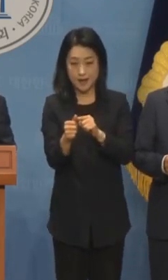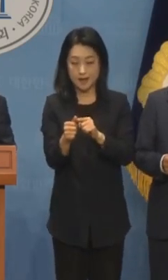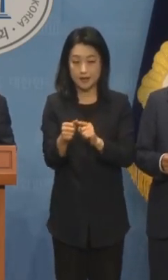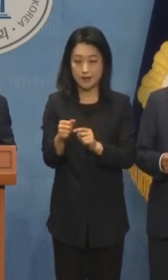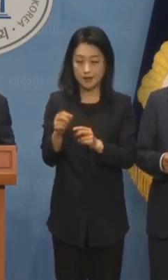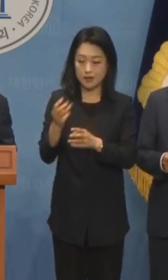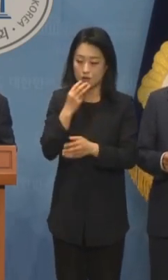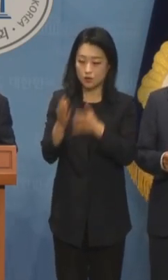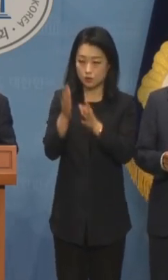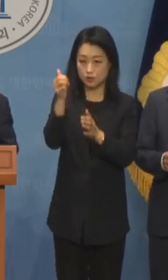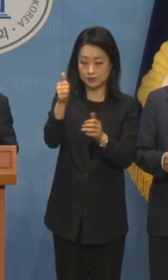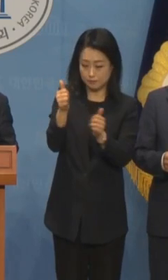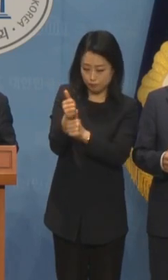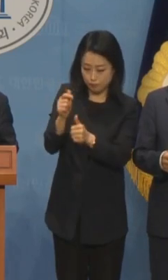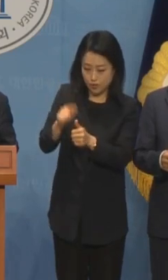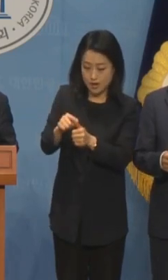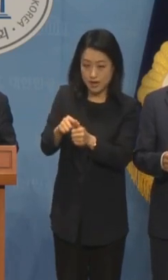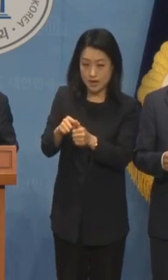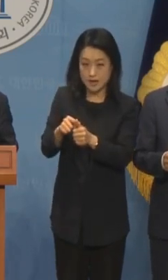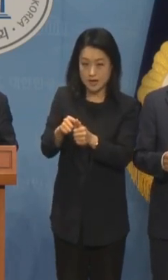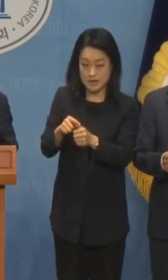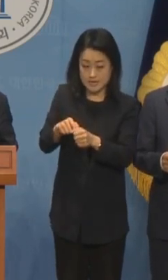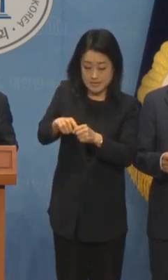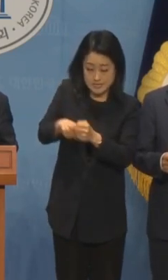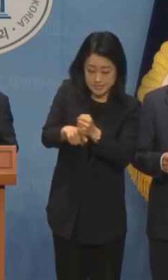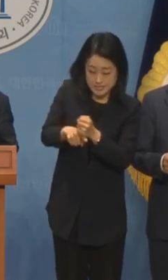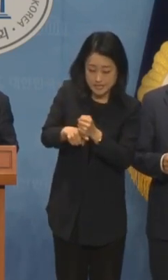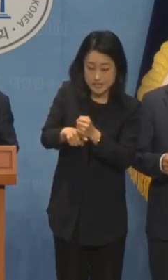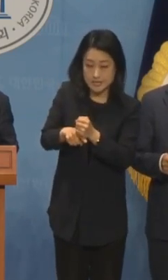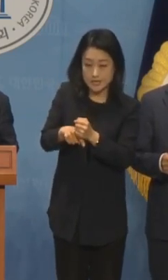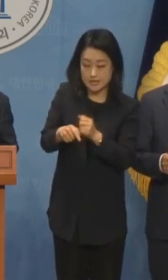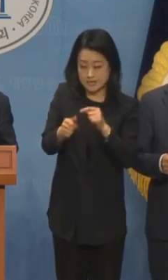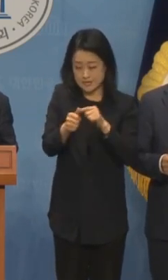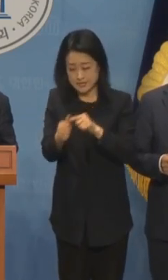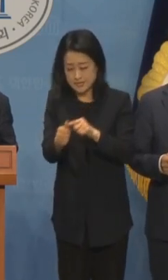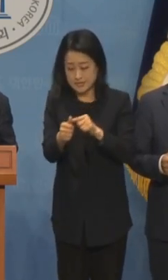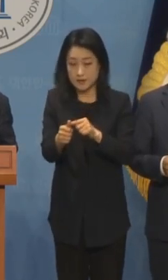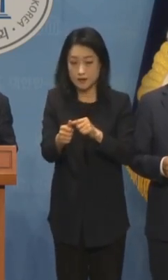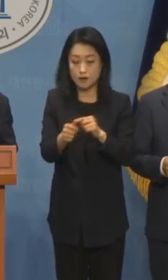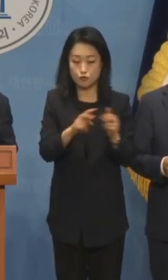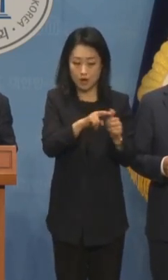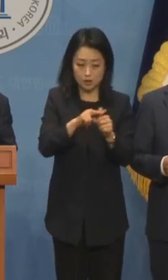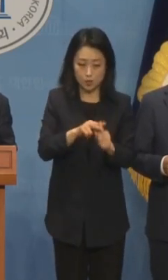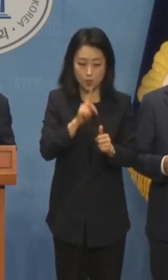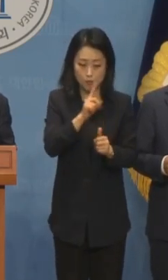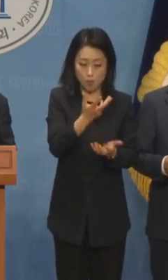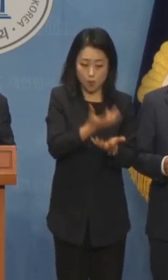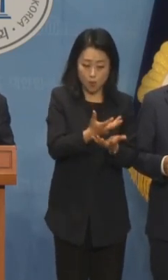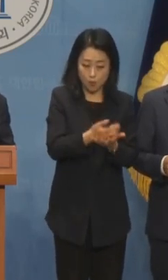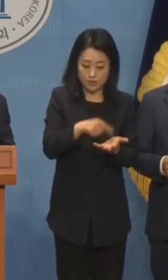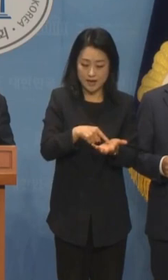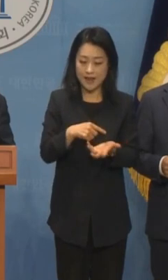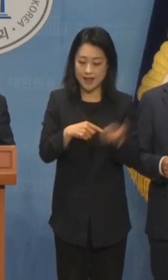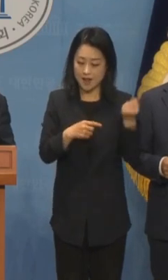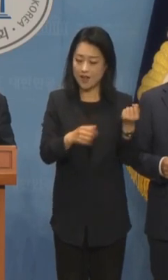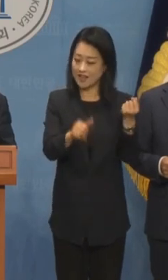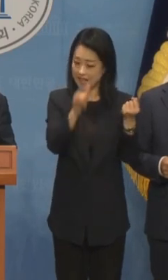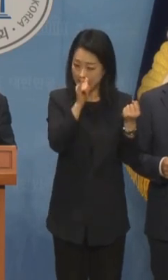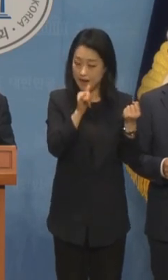등을 계속 강요해서 국정원 첩보 보고서 등의 자료가